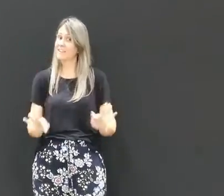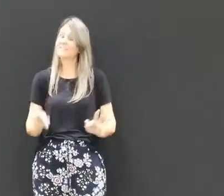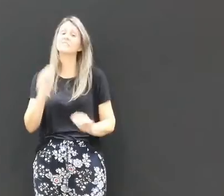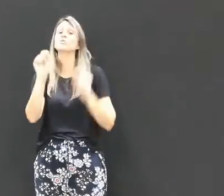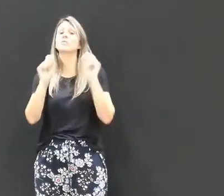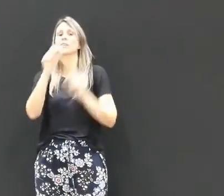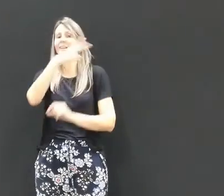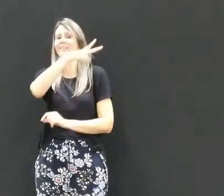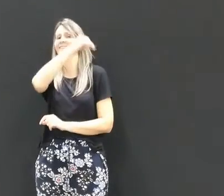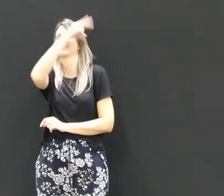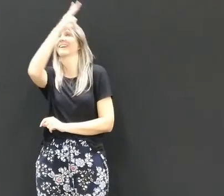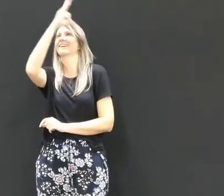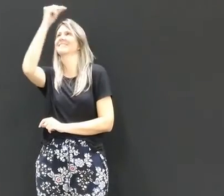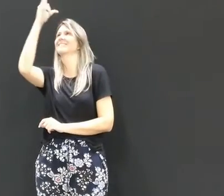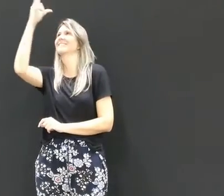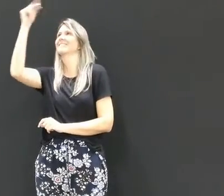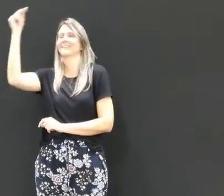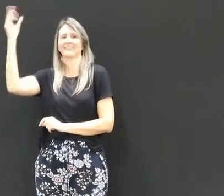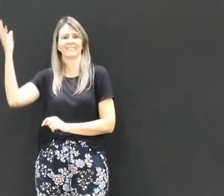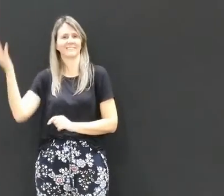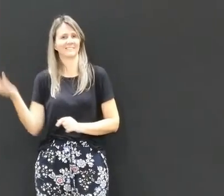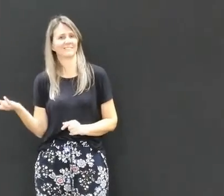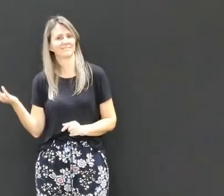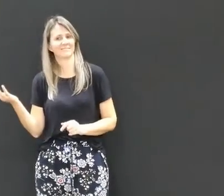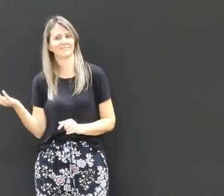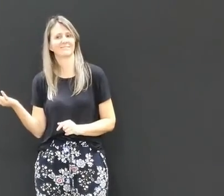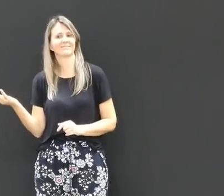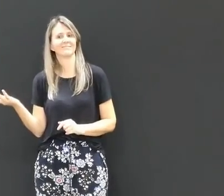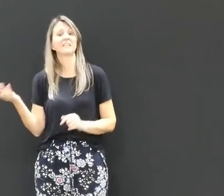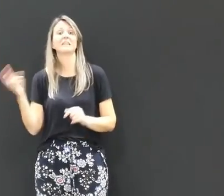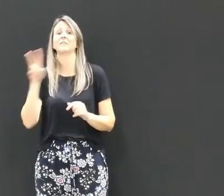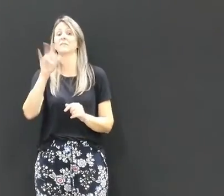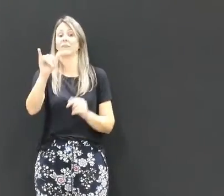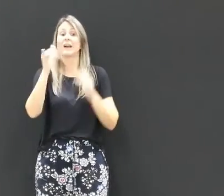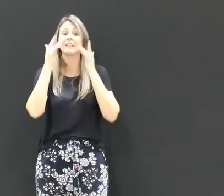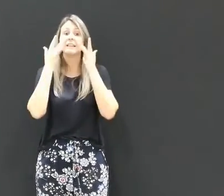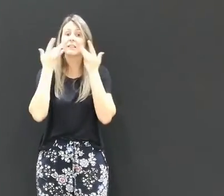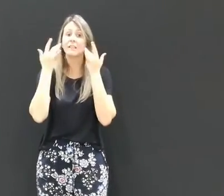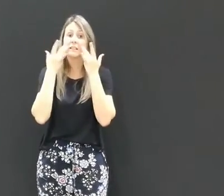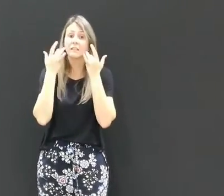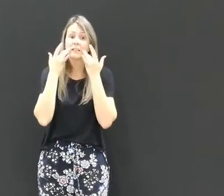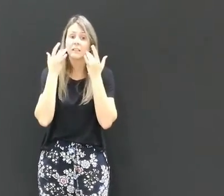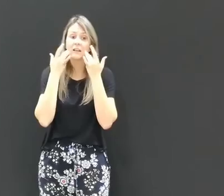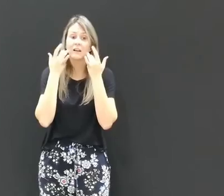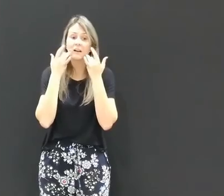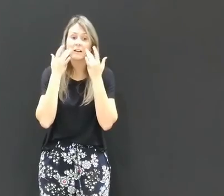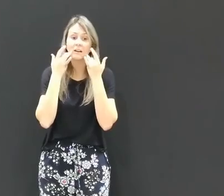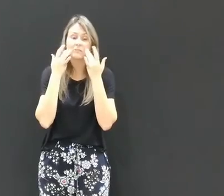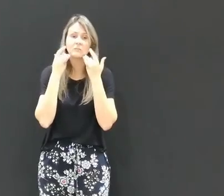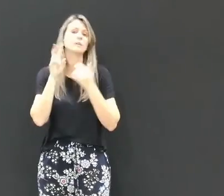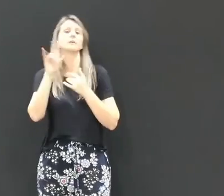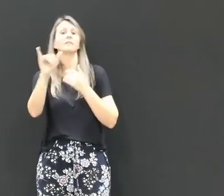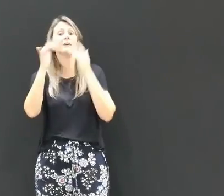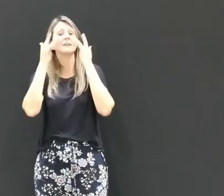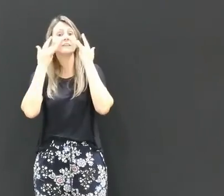próximo culto, né, um culto especial de Natal, vai ser muito interessante. Vai ter apresentação